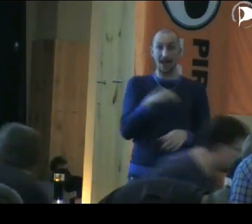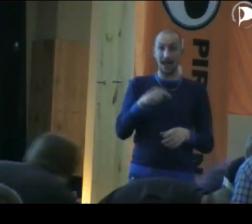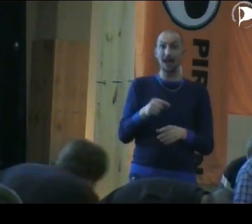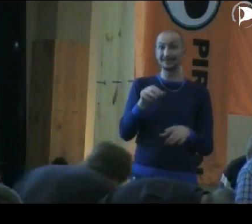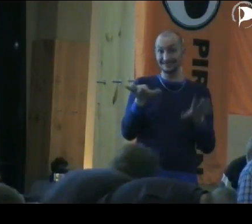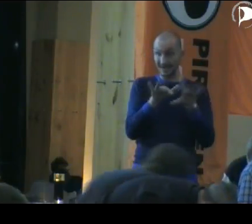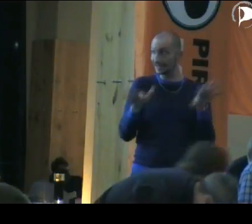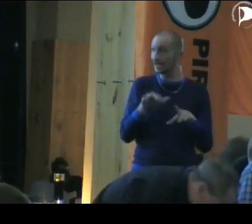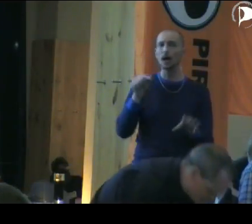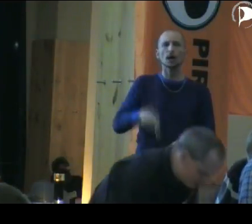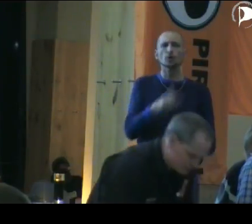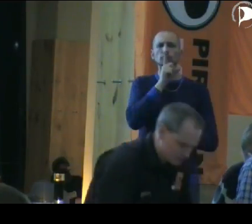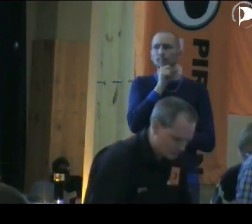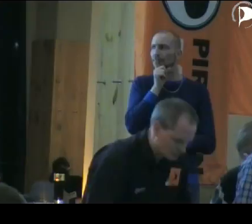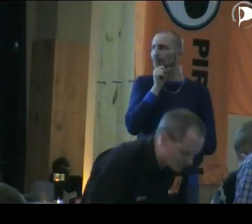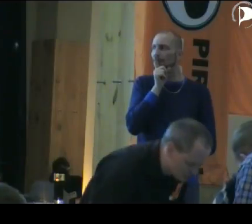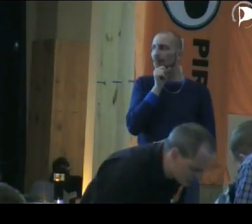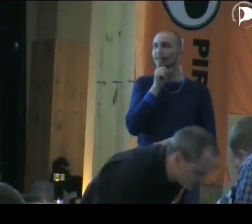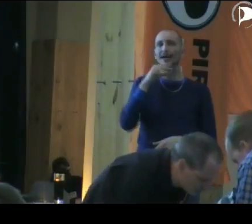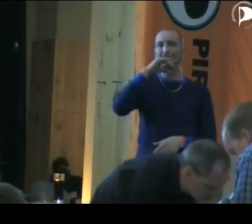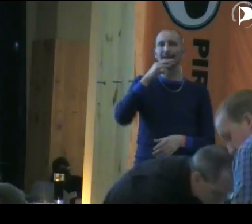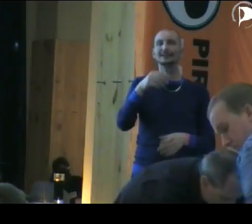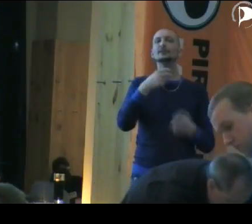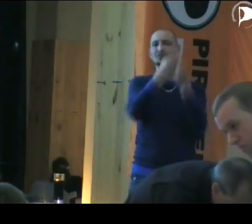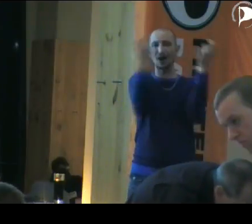auf aus wildeshausen